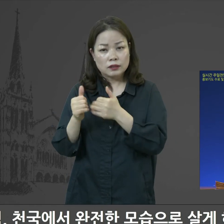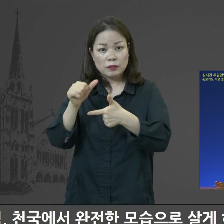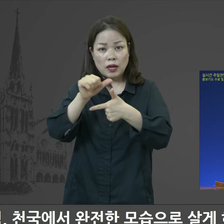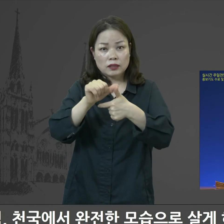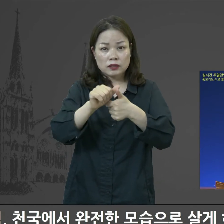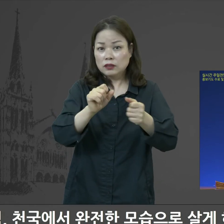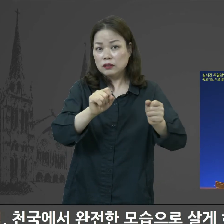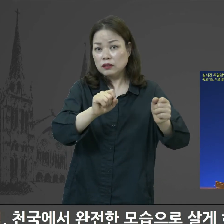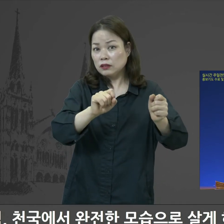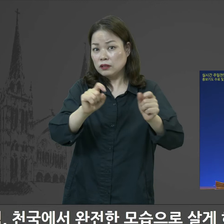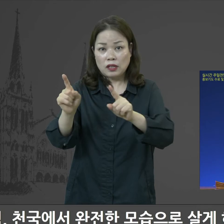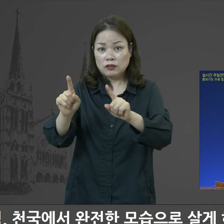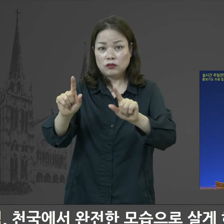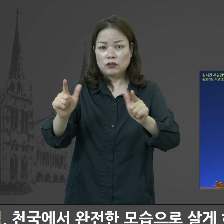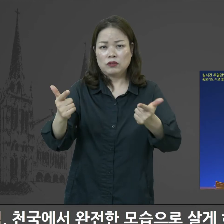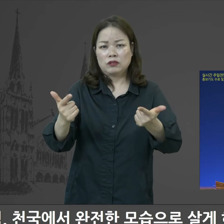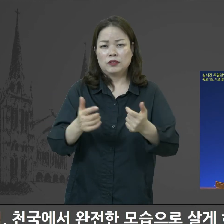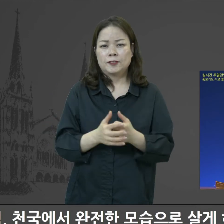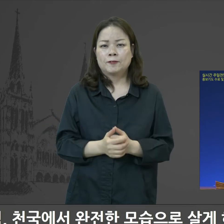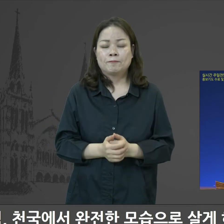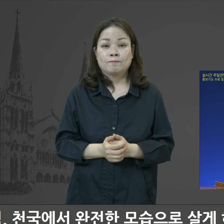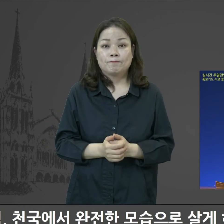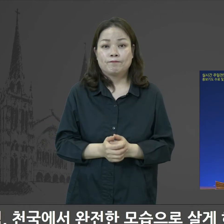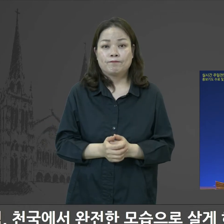아들을 살려주지 않으셨습니다.